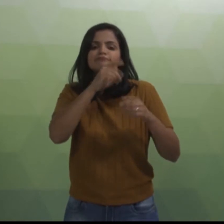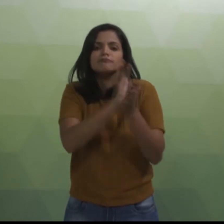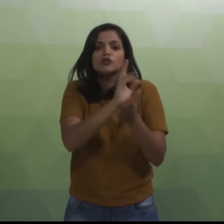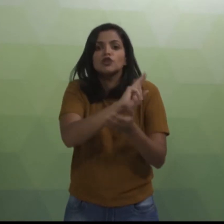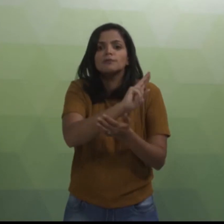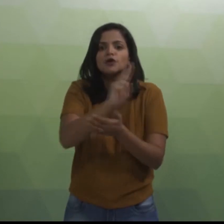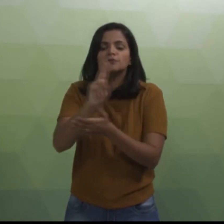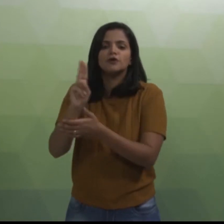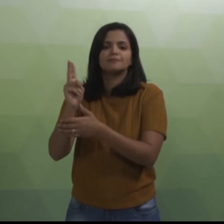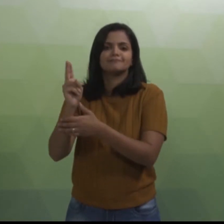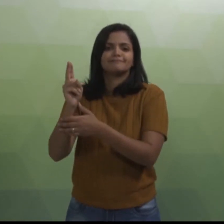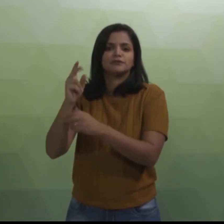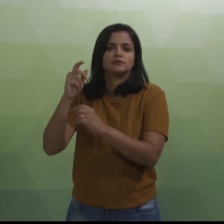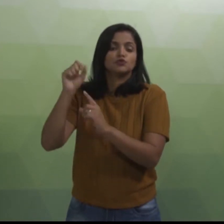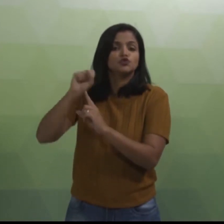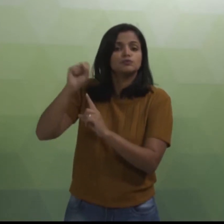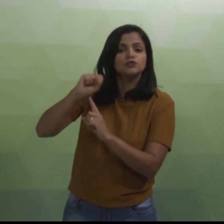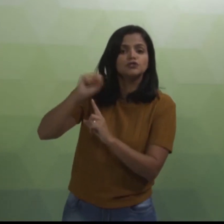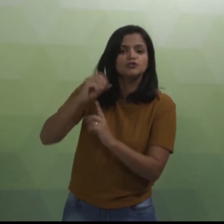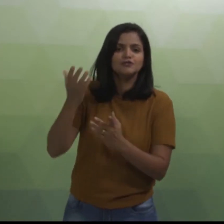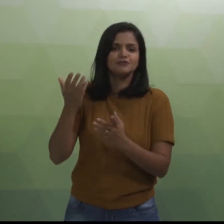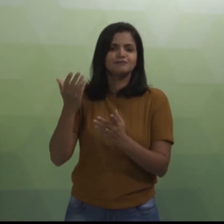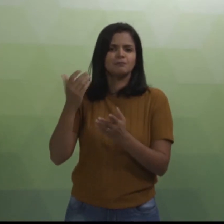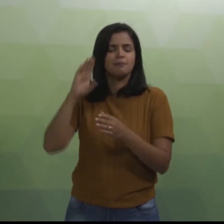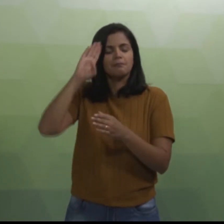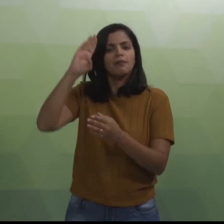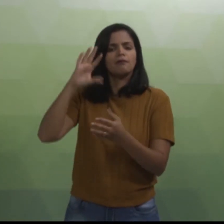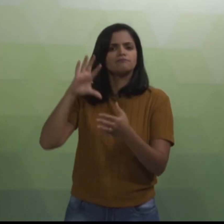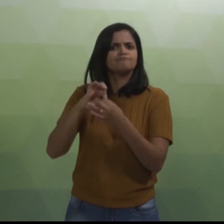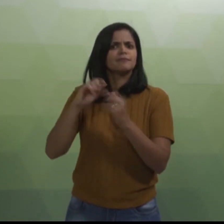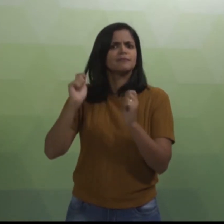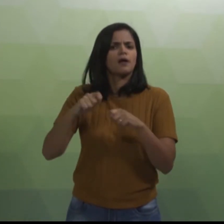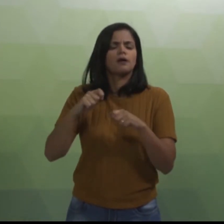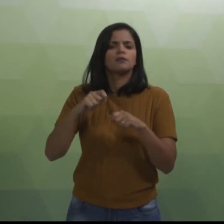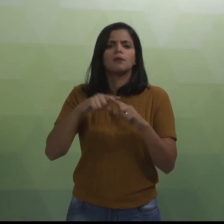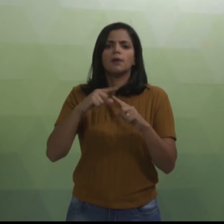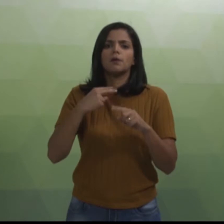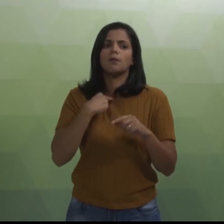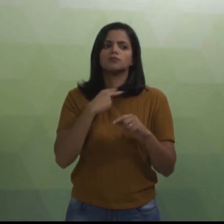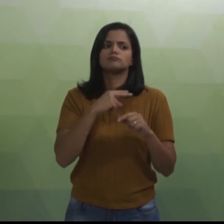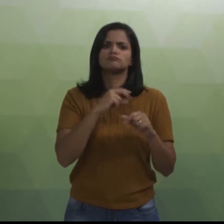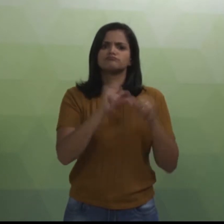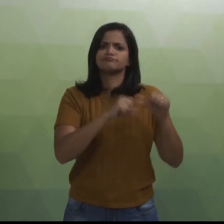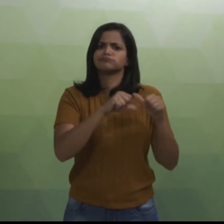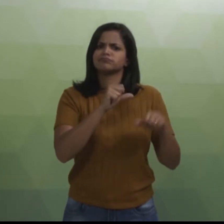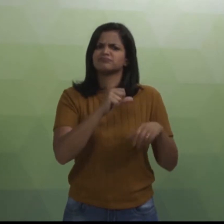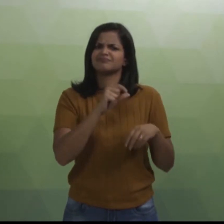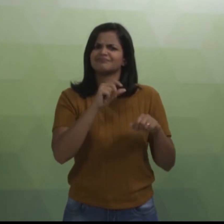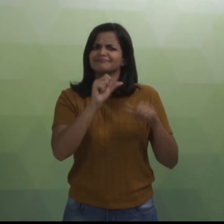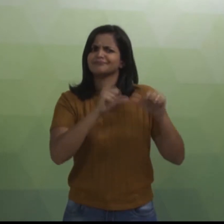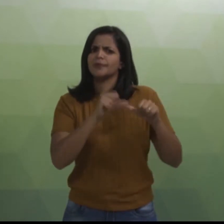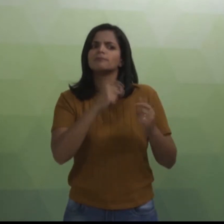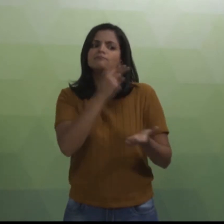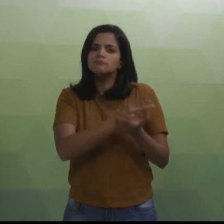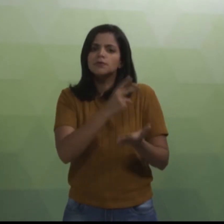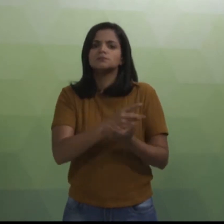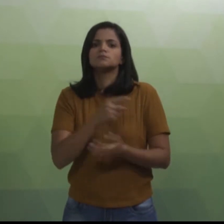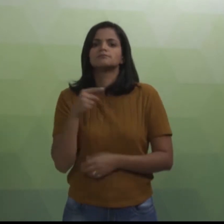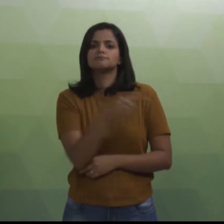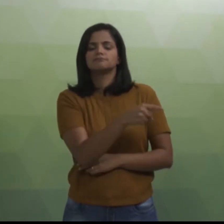Ou seja, são grupos de nomes, de substantivos. E eu não posso trocá-los, modificá-los.